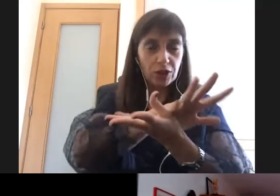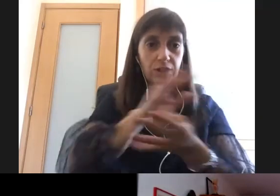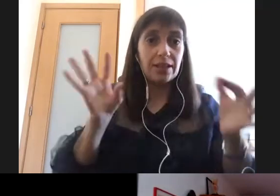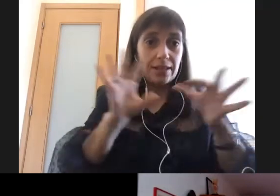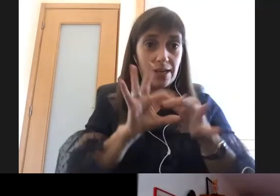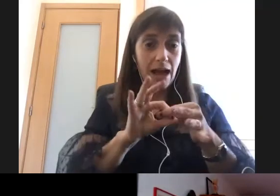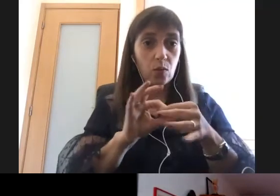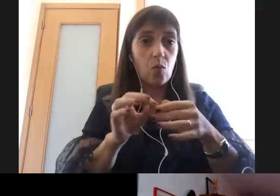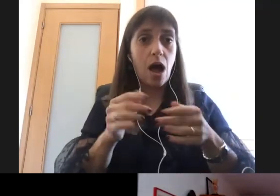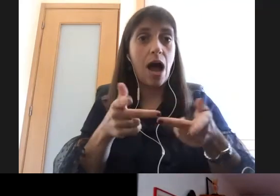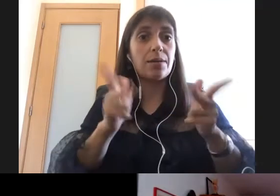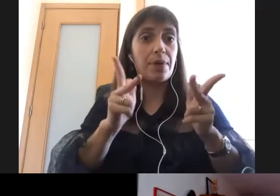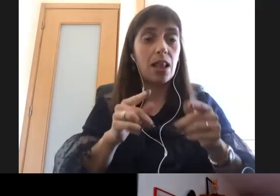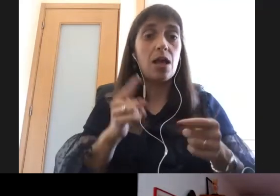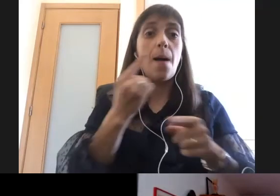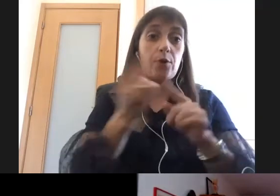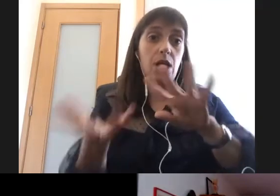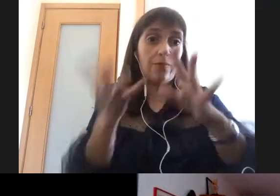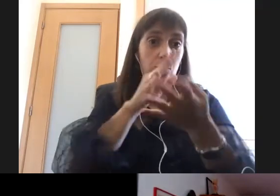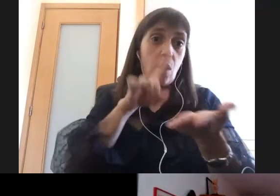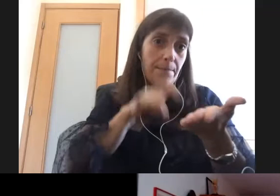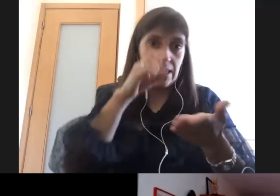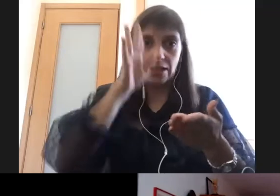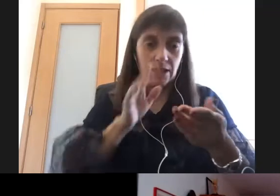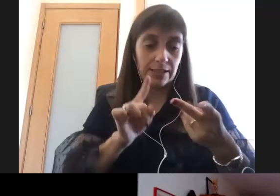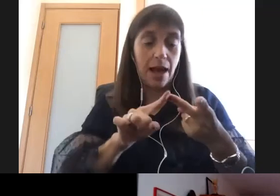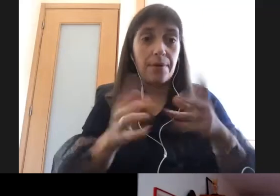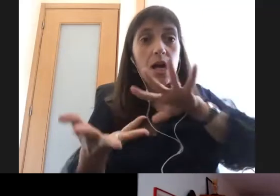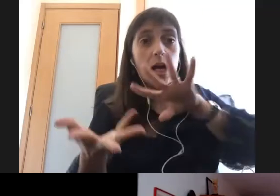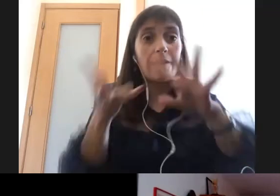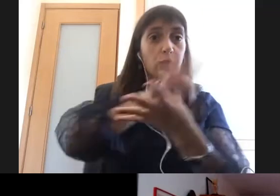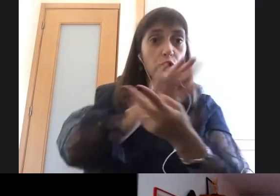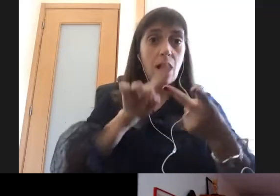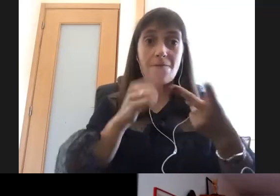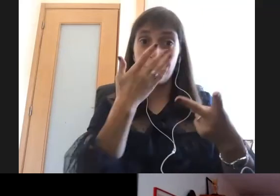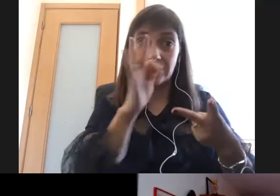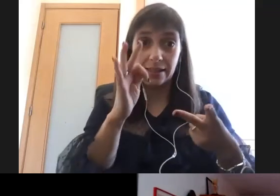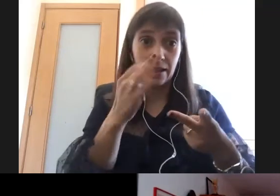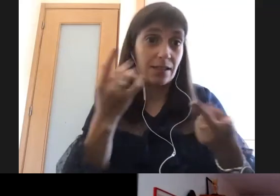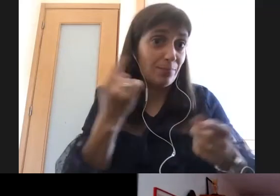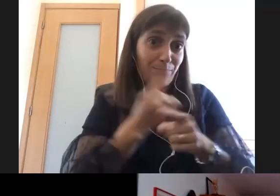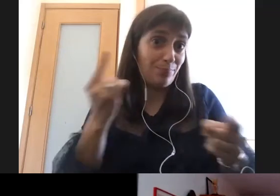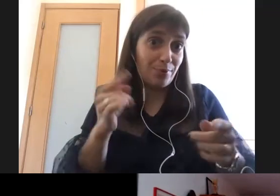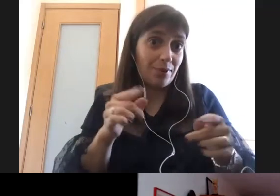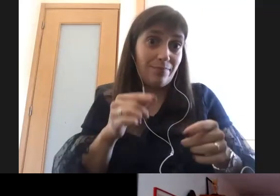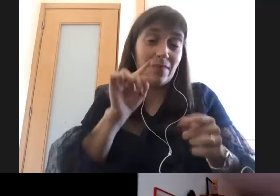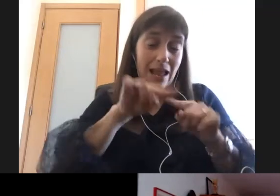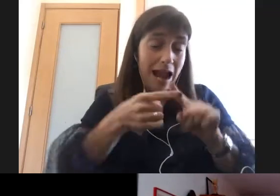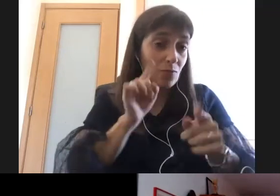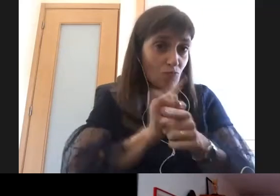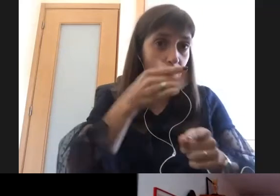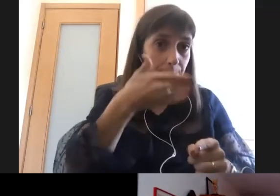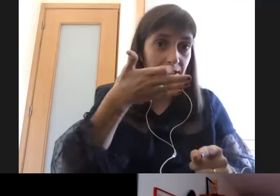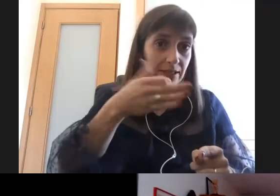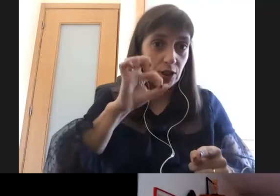a Revolução Americana, evidentemente, a Revolução Francesa, que é a queda da Bastilha, justamente nesse ano de 1789.